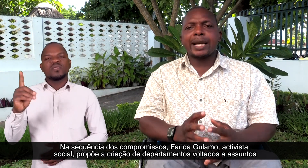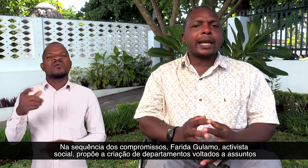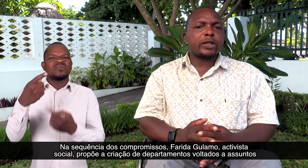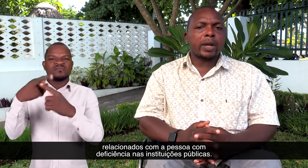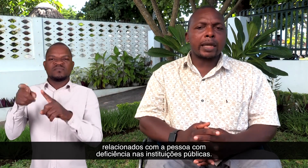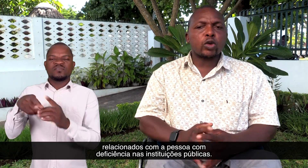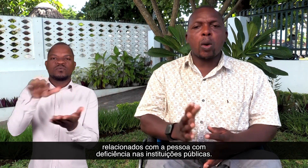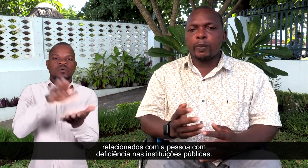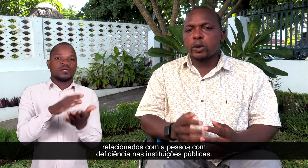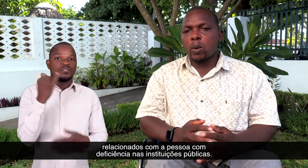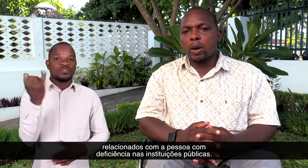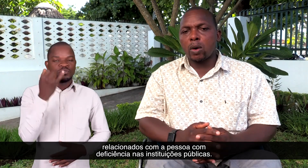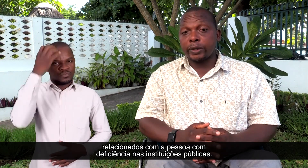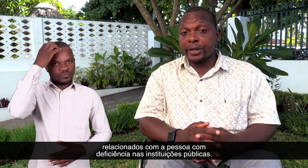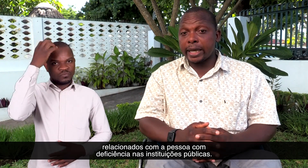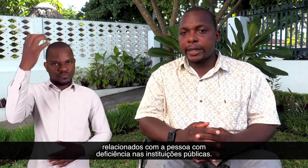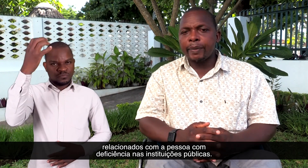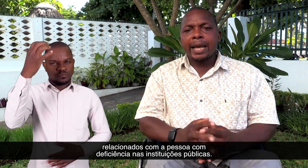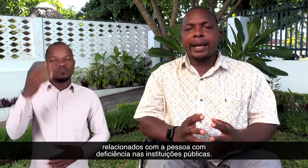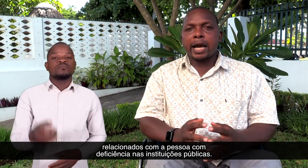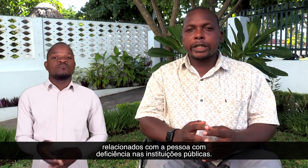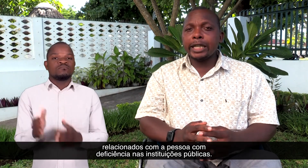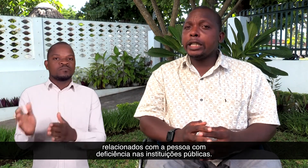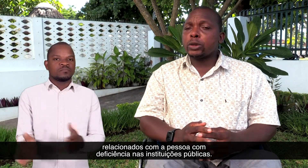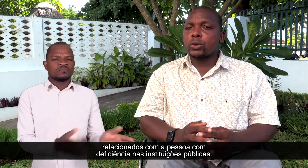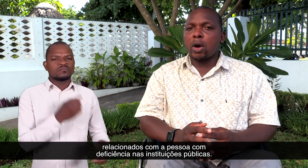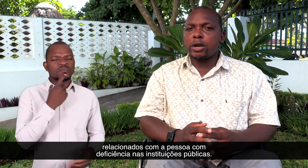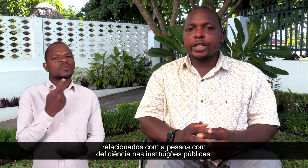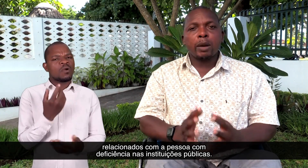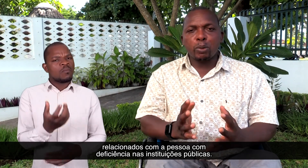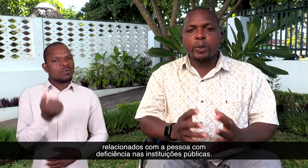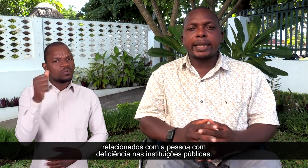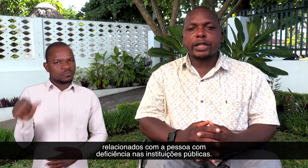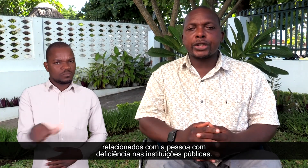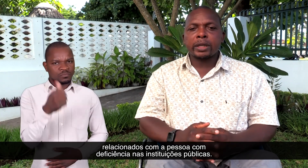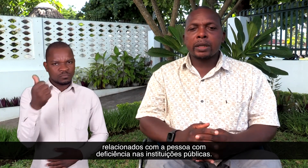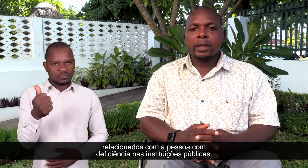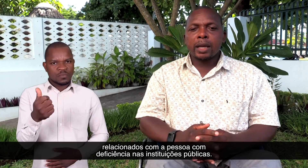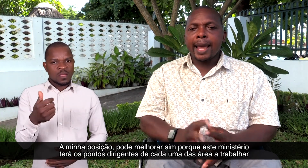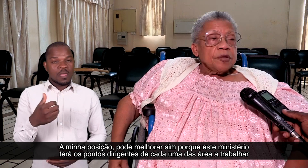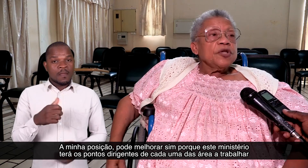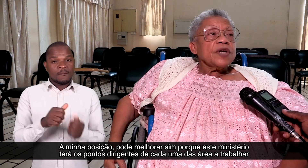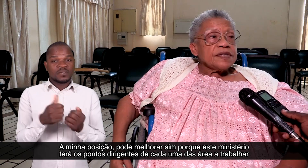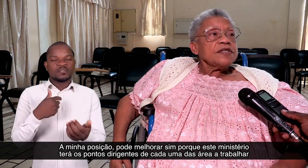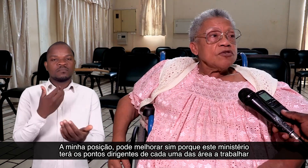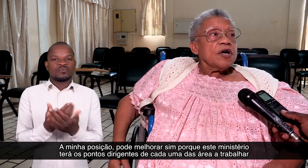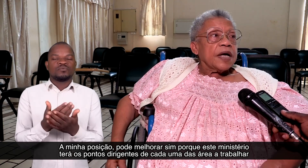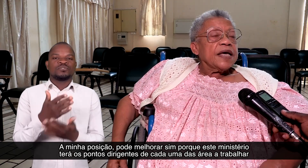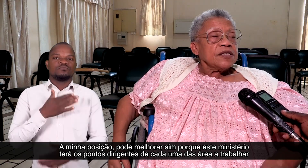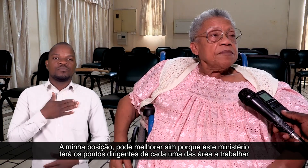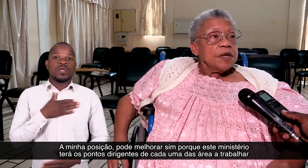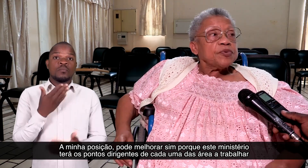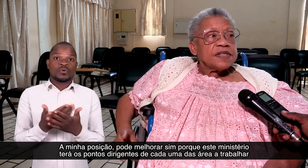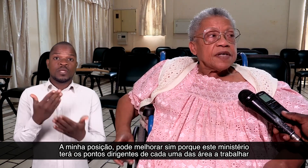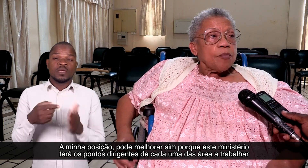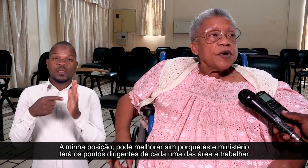a assuntos relacionados com a pessoa com deficiência nas instituições públicas. Pode melhorar, sim senhora,